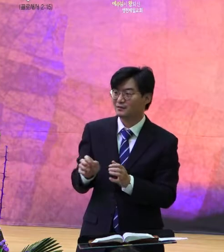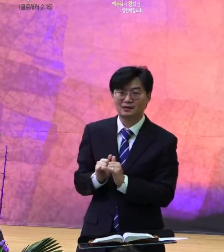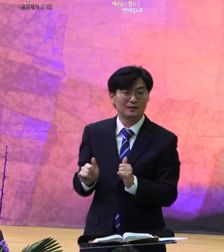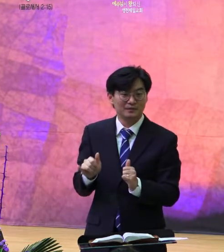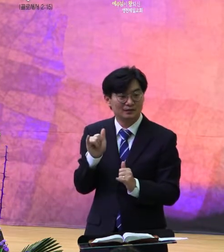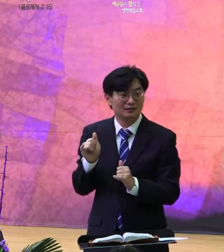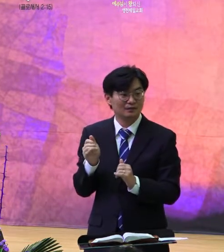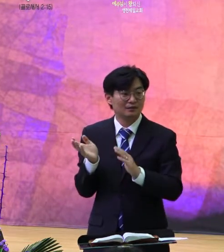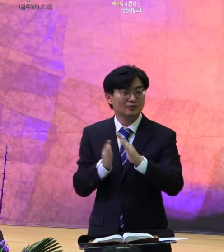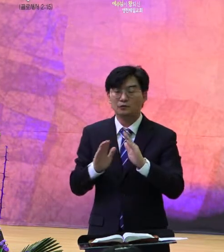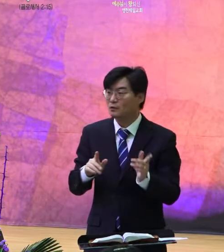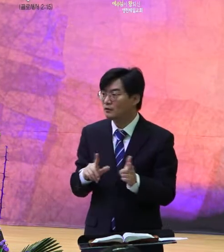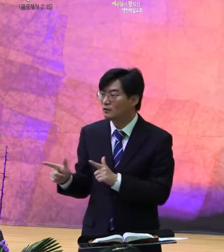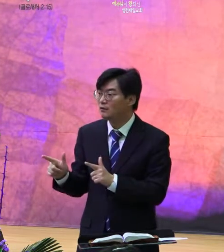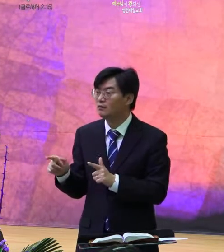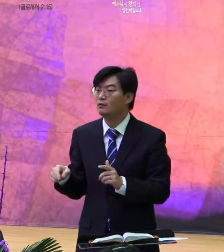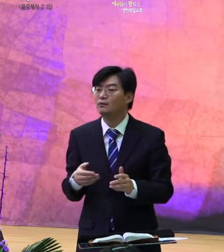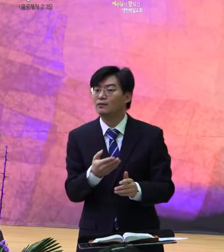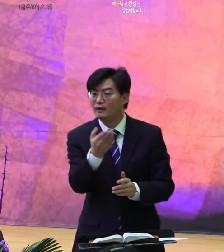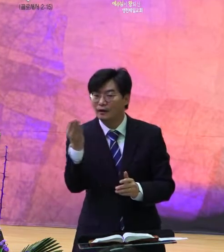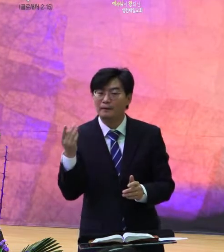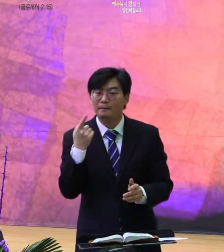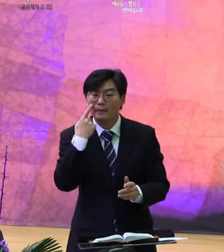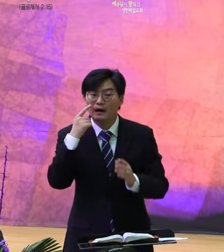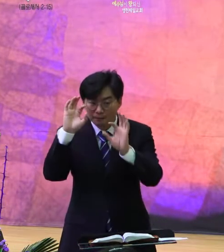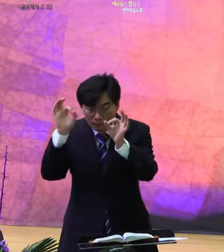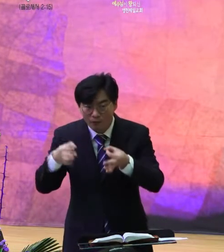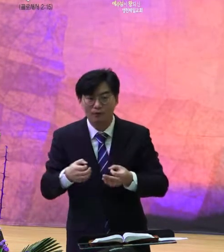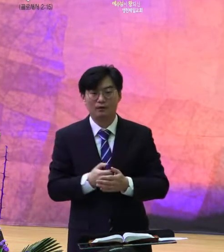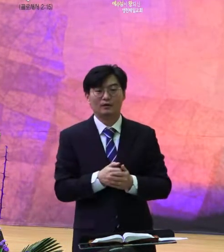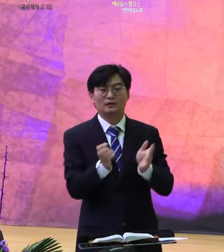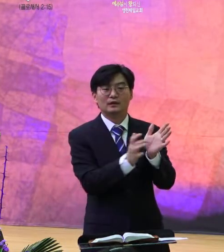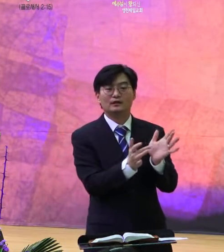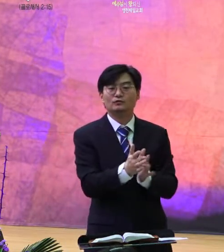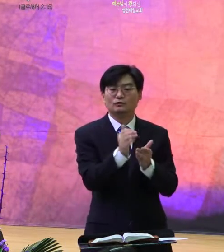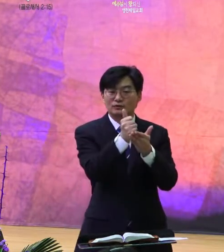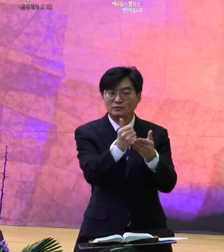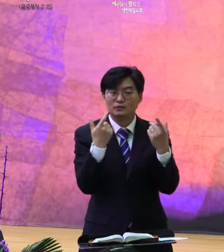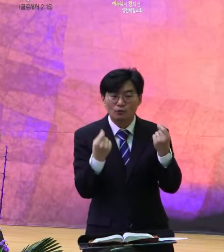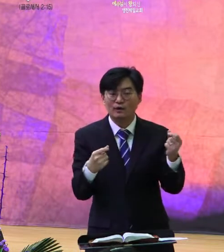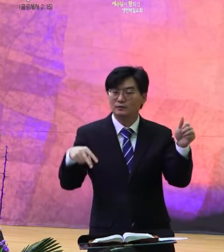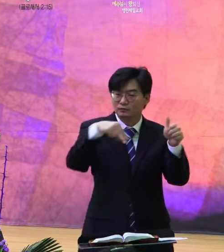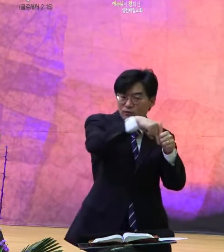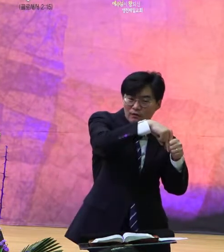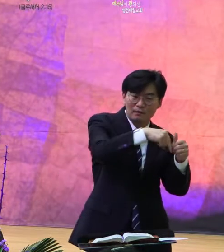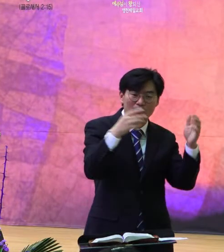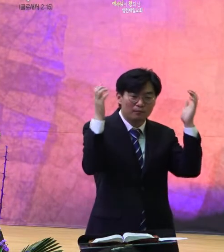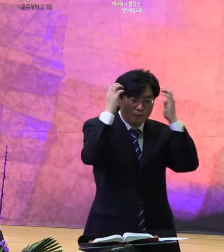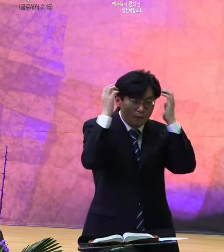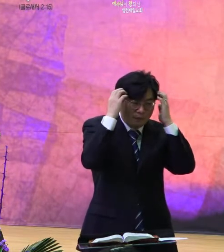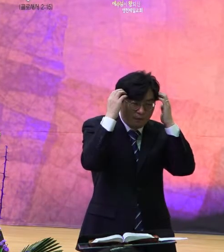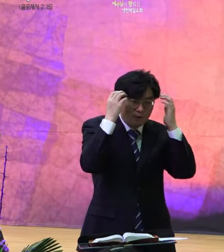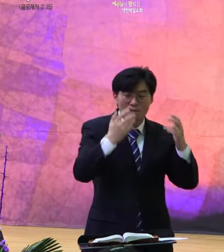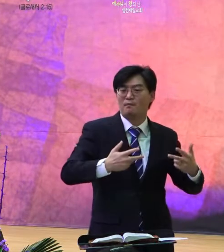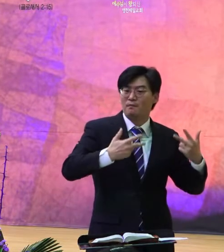그런 성도들이 있다면 그런 분이 어쩌면 오늘 본문에 있는 십자가를